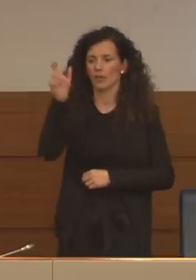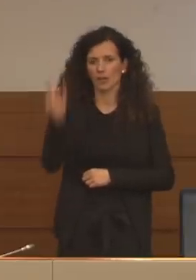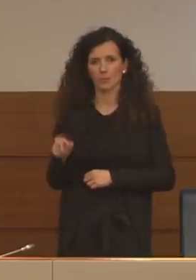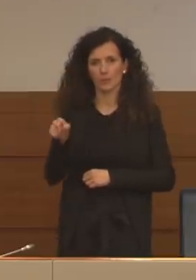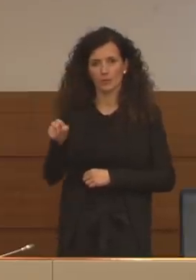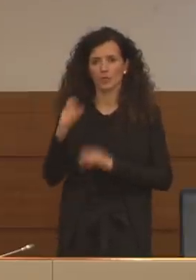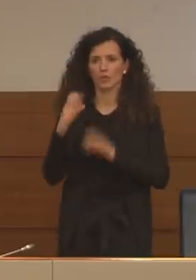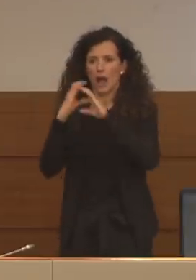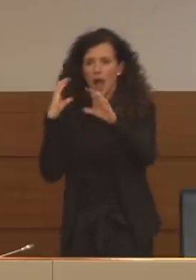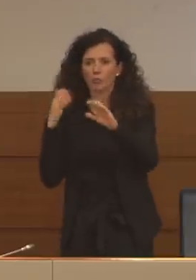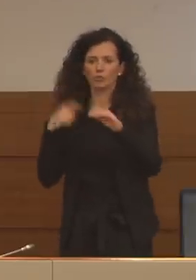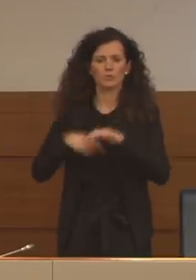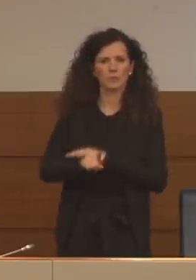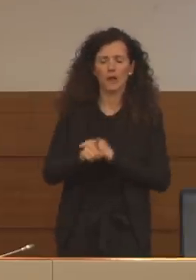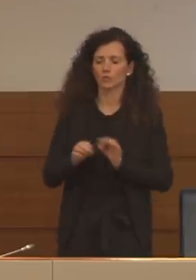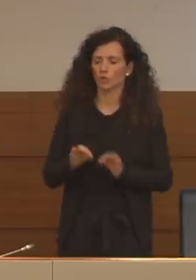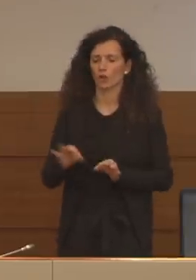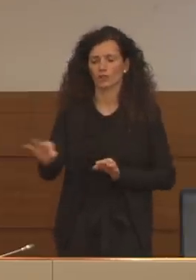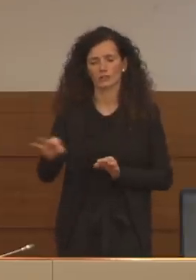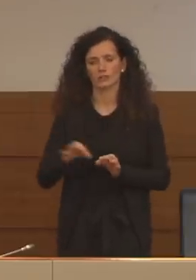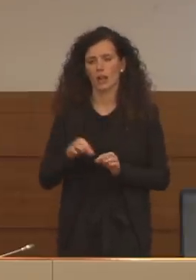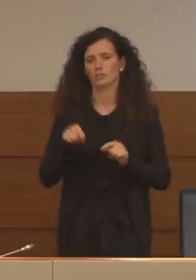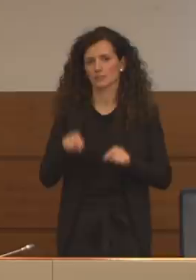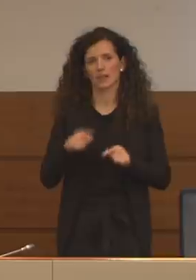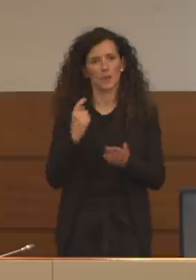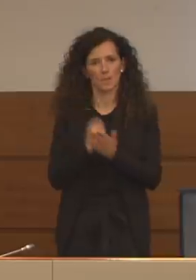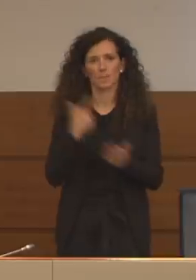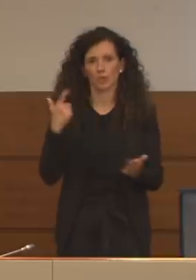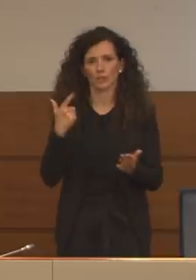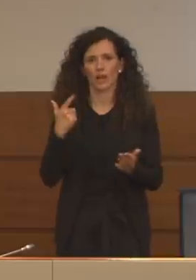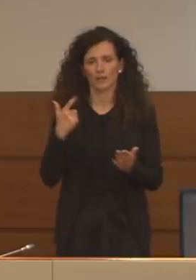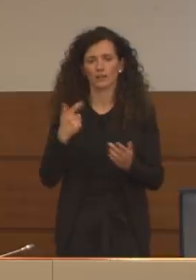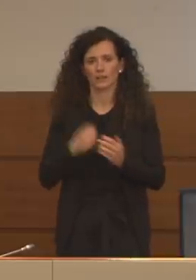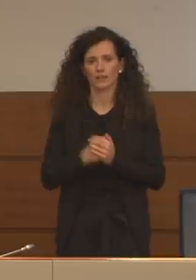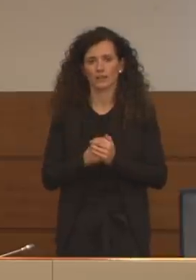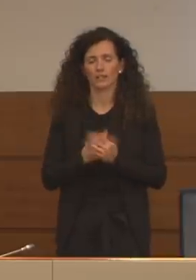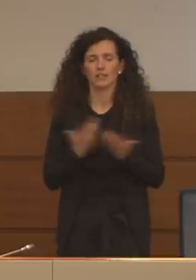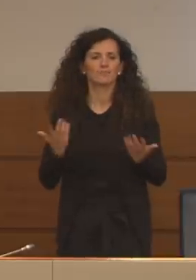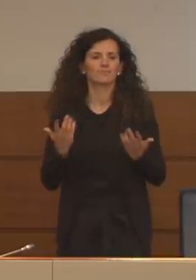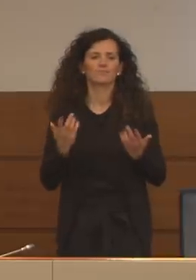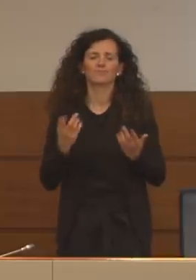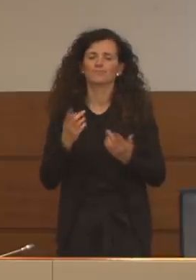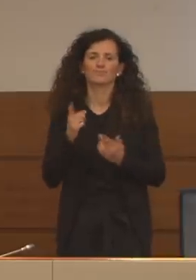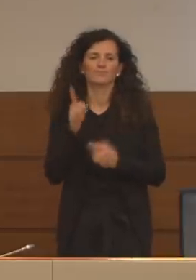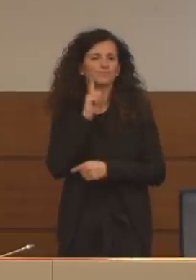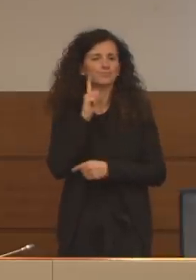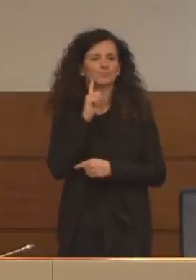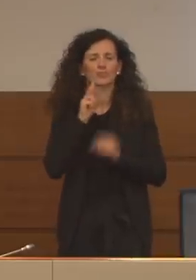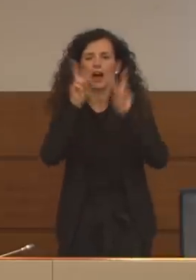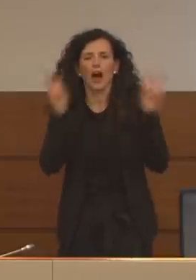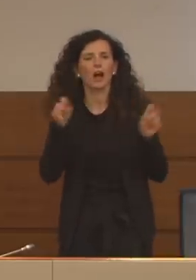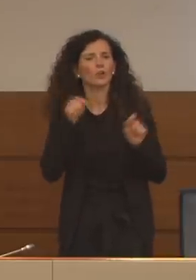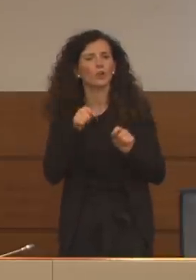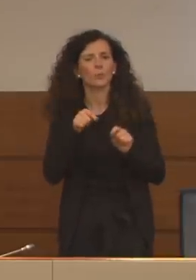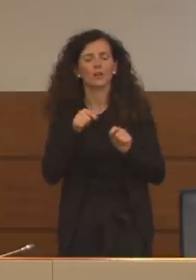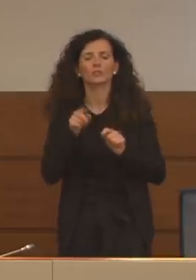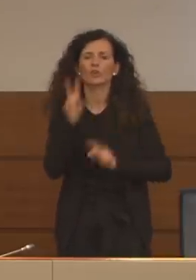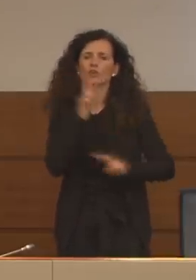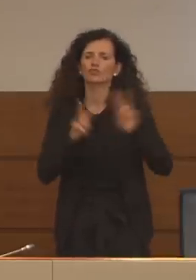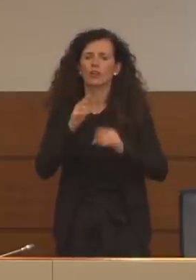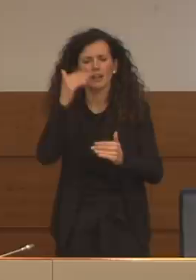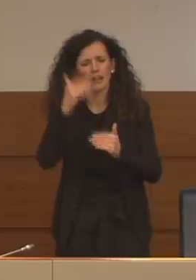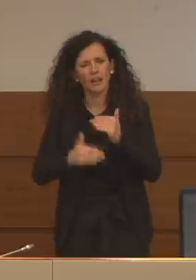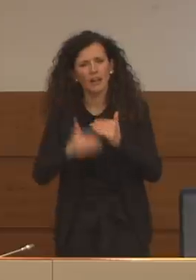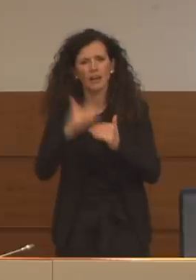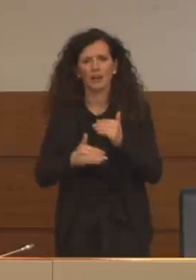ai passeggeri delle della metropolitana il tema è sempre quello di limitare al massimo